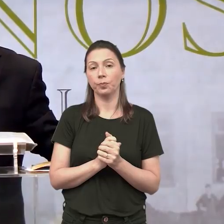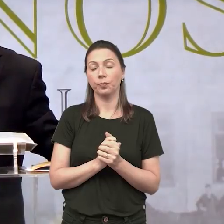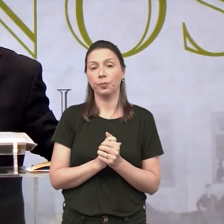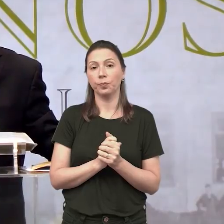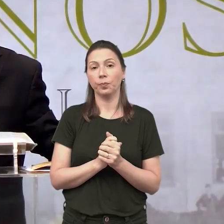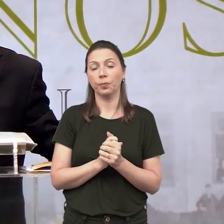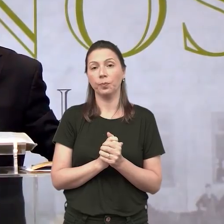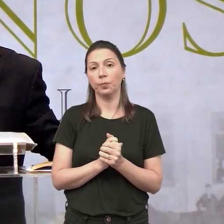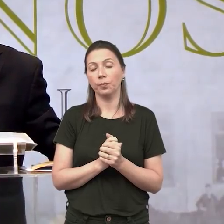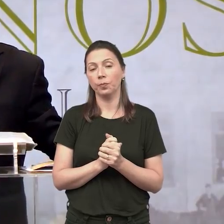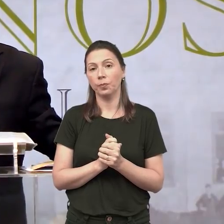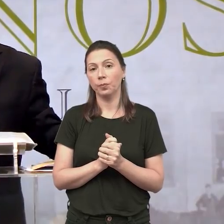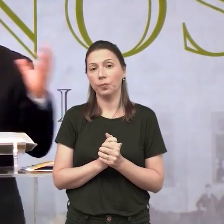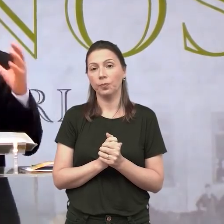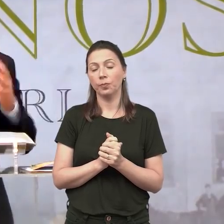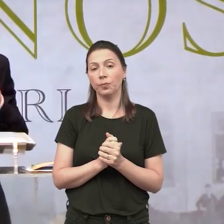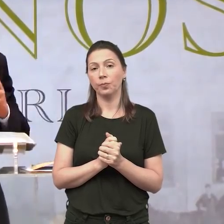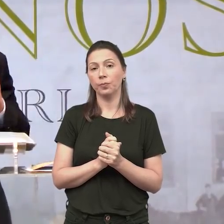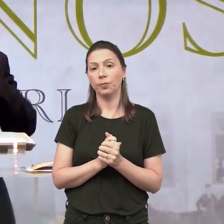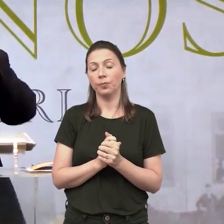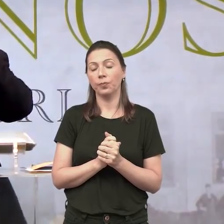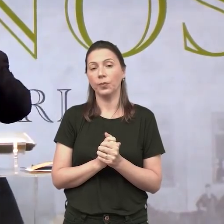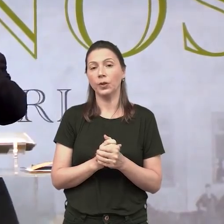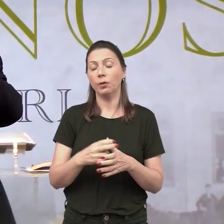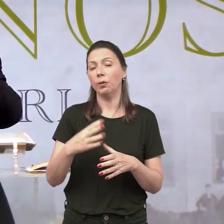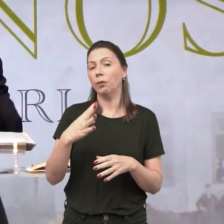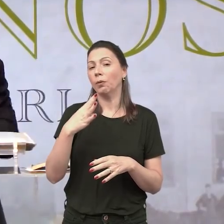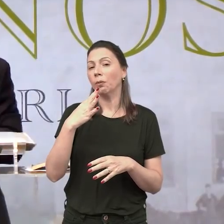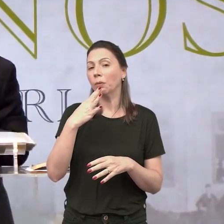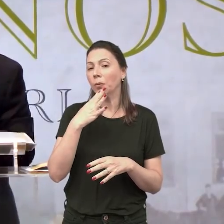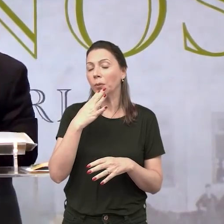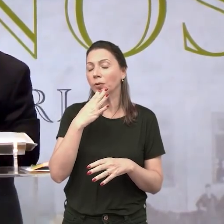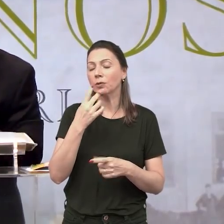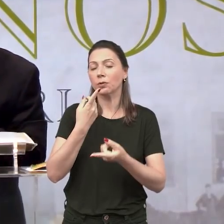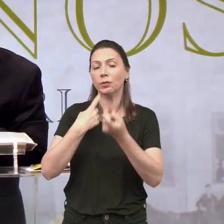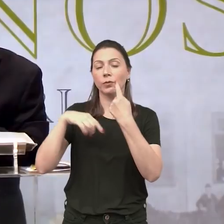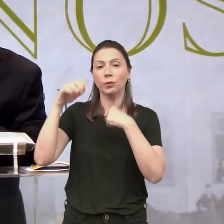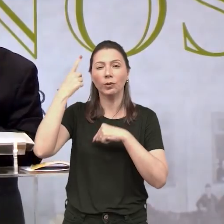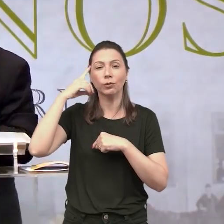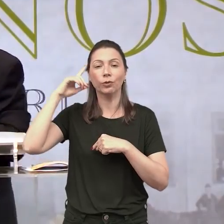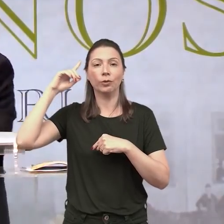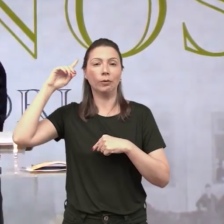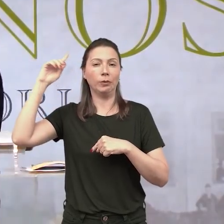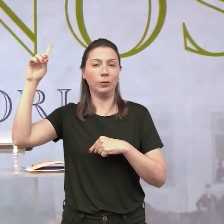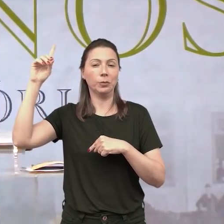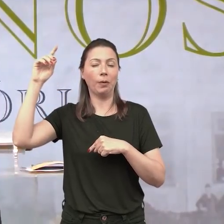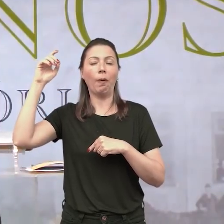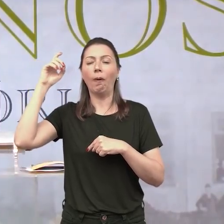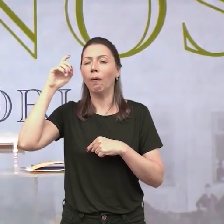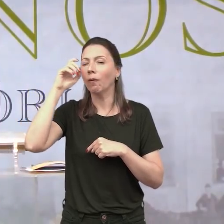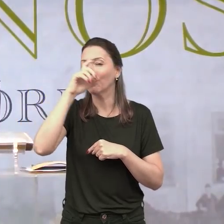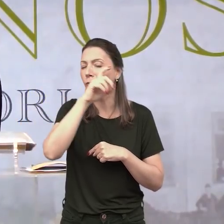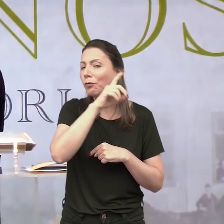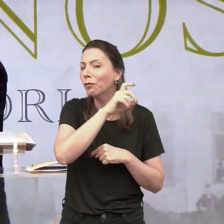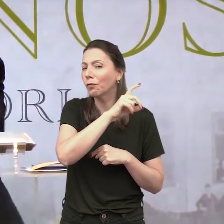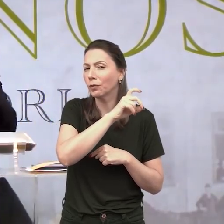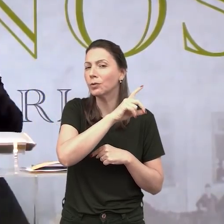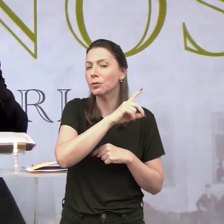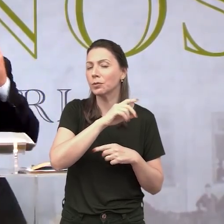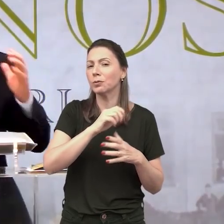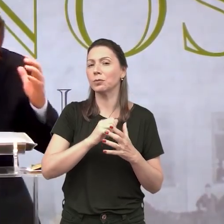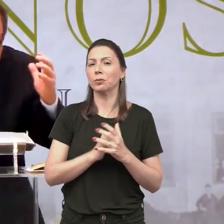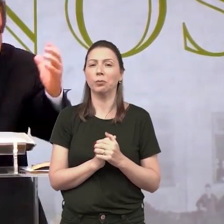Quarto mito é que conhecer a vontade de Deus é uma coisa difícil.